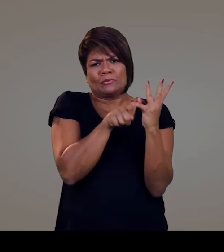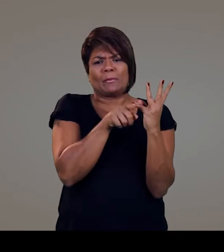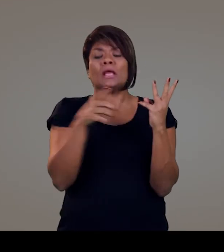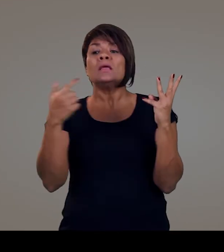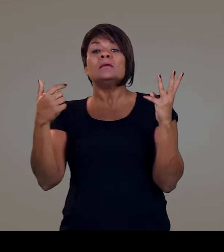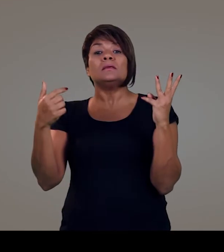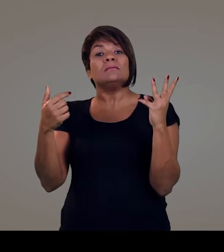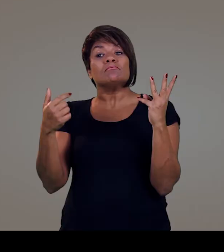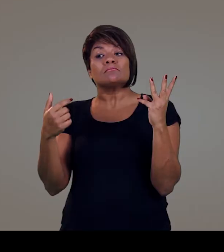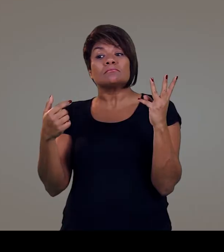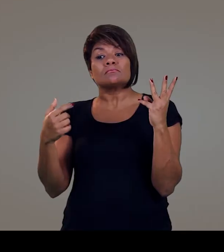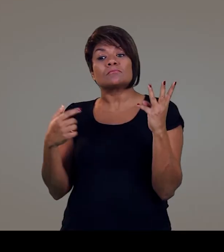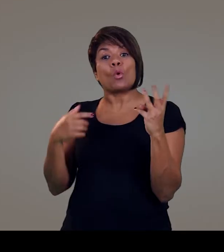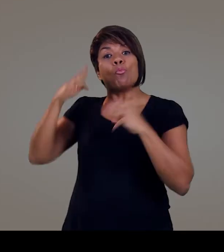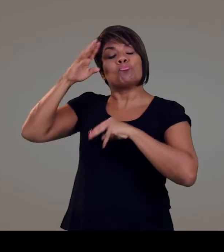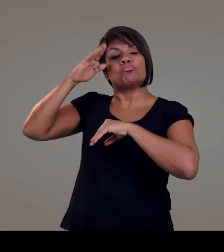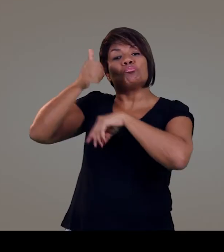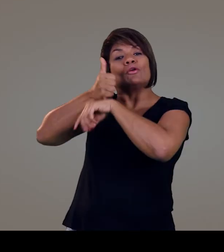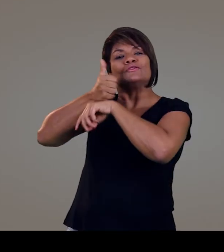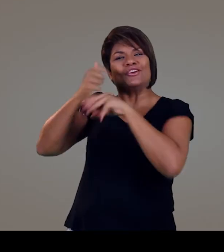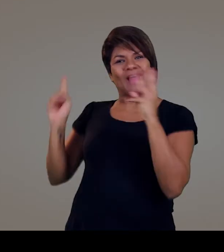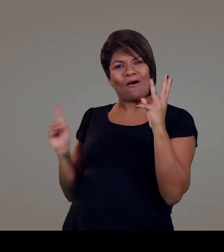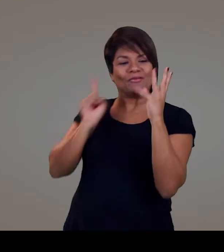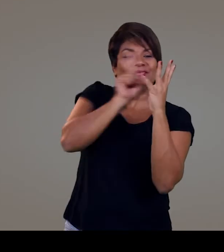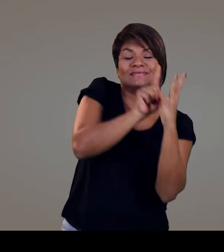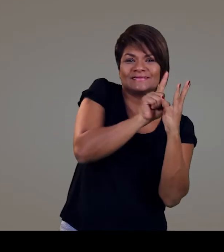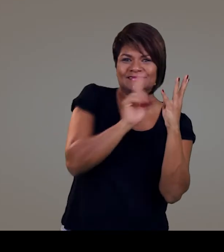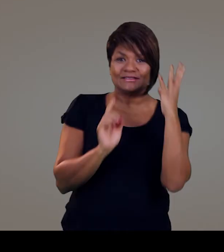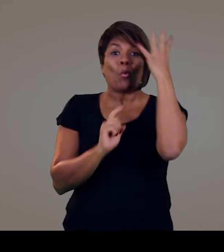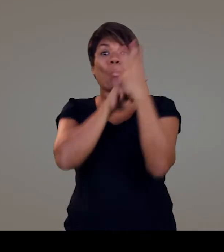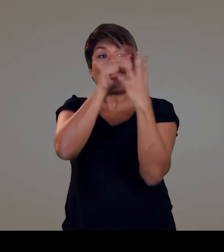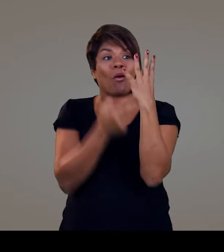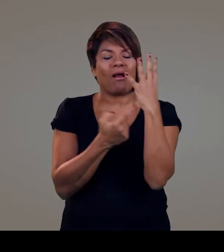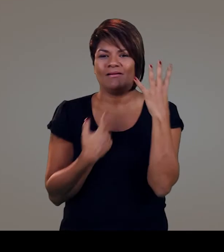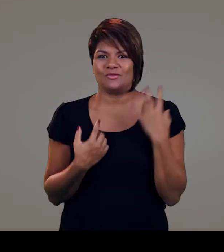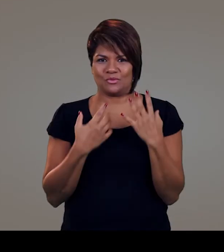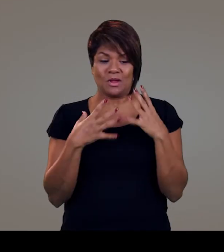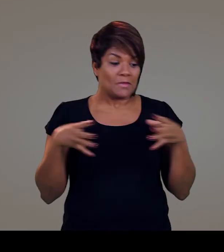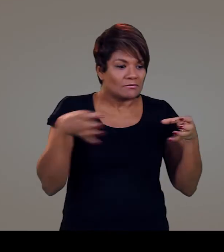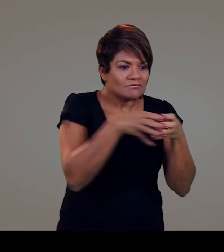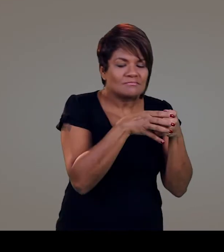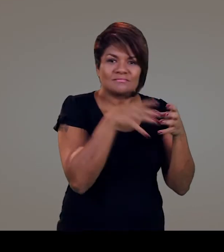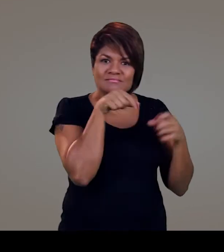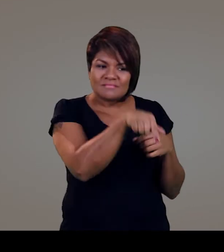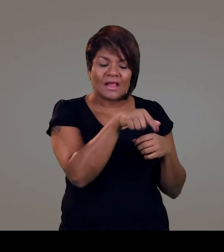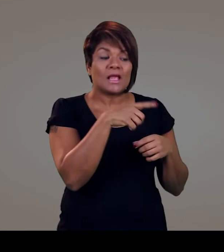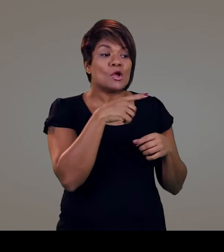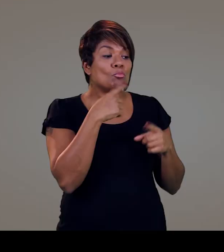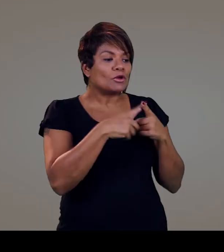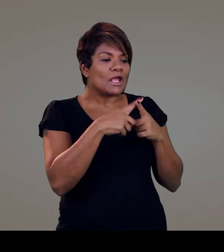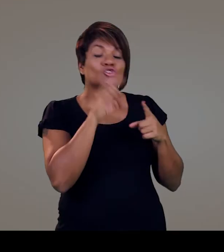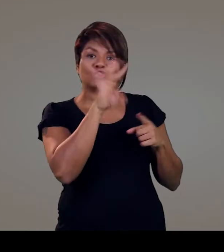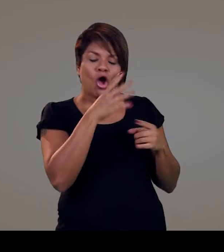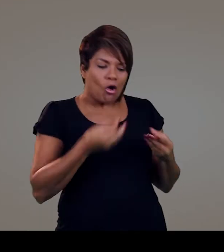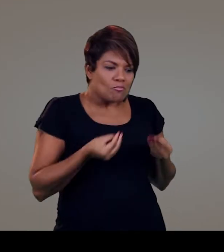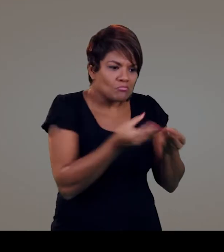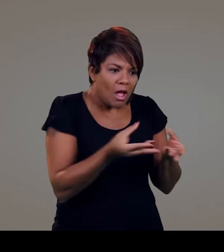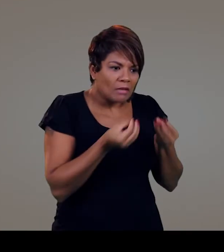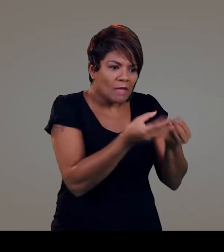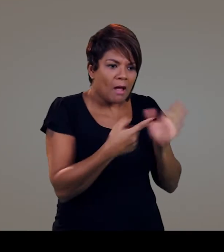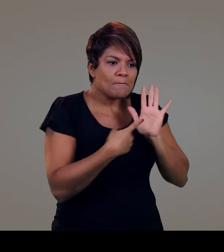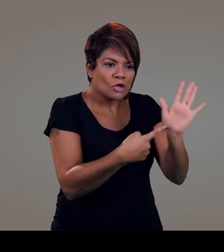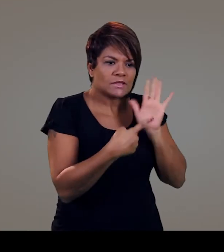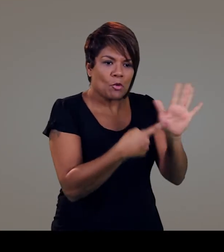até então só se apresentou impossibilidades. Eu vou retomar só que nós estamos aqui falando